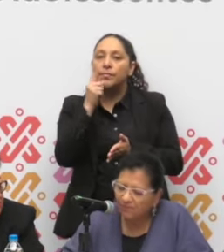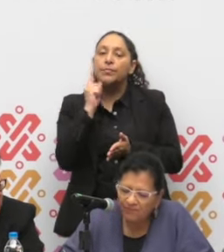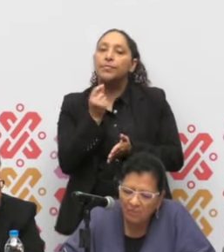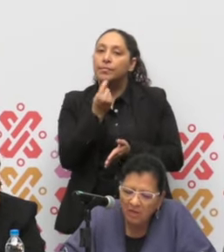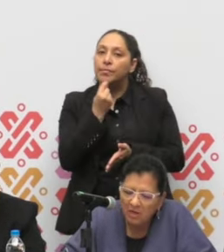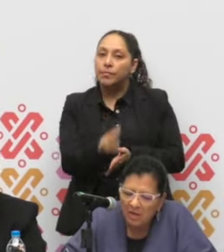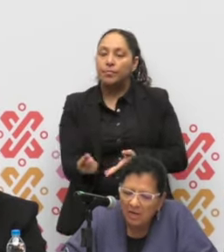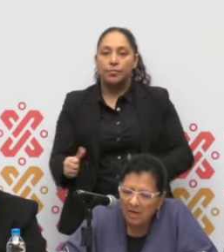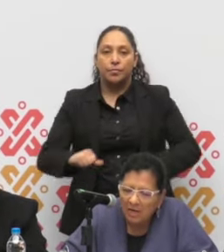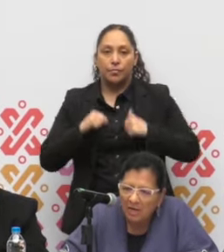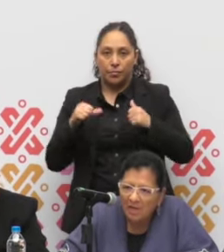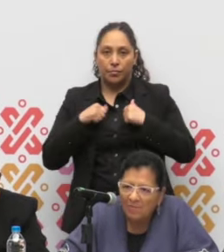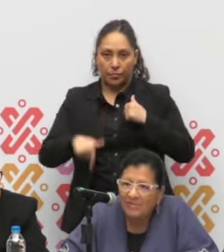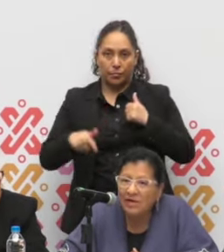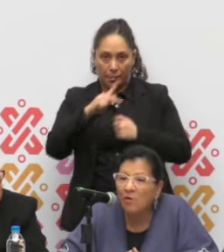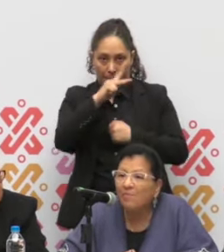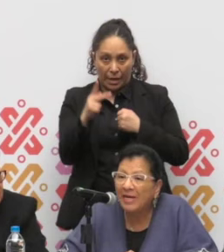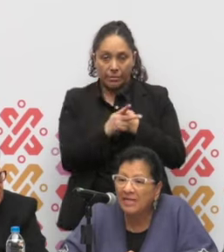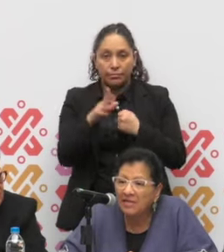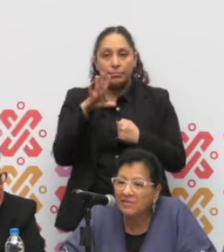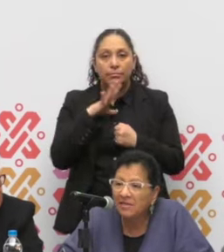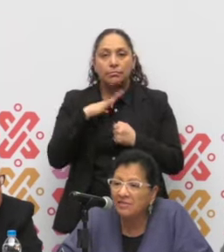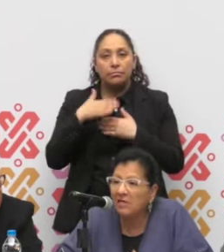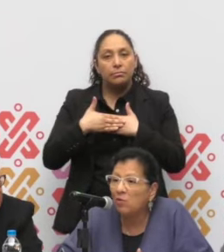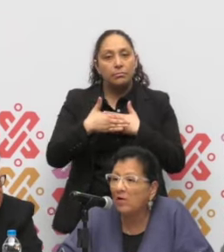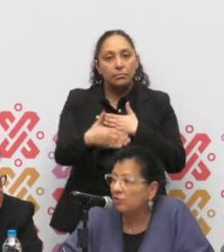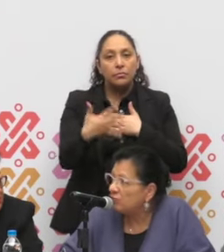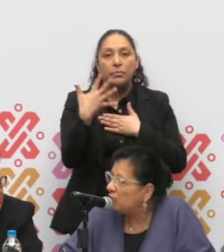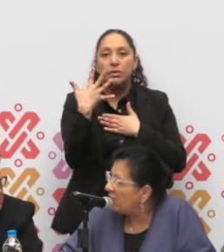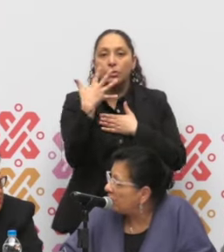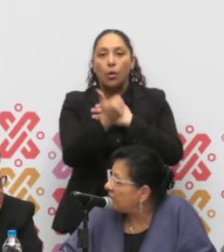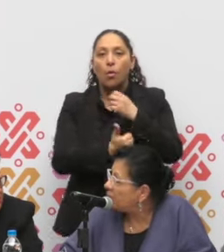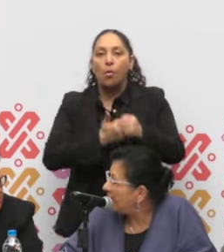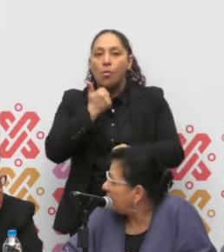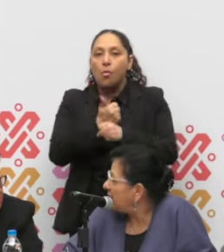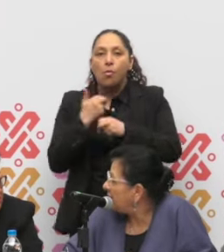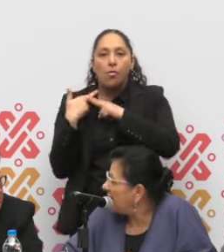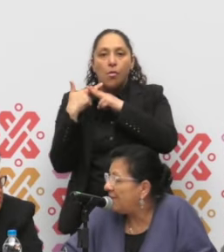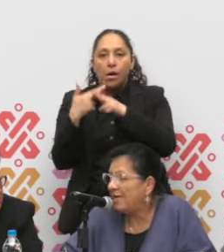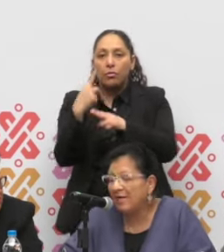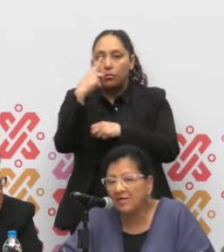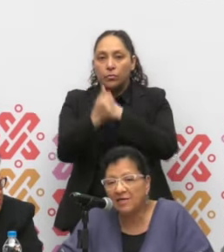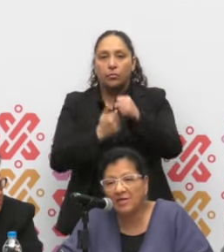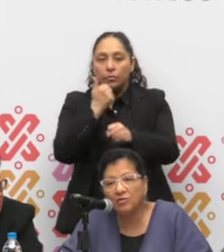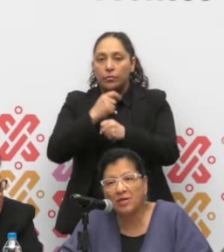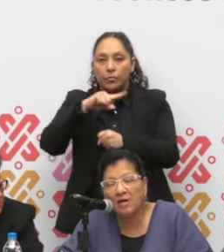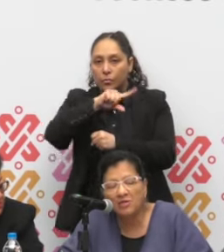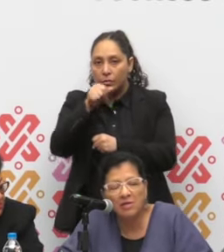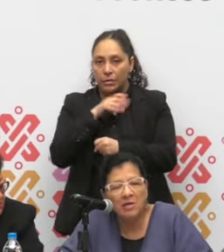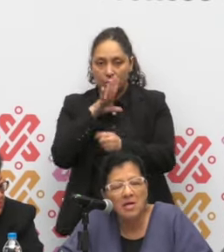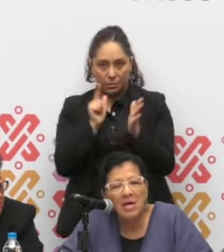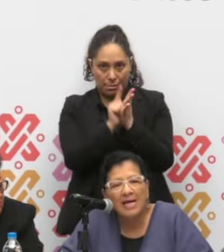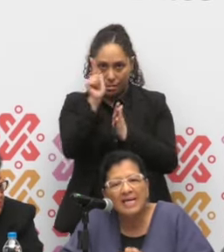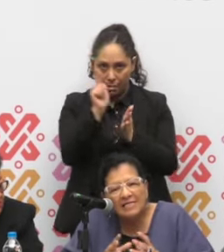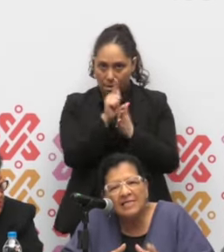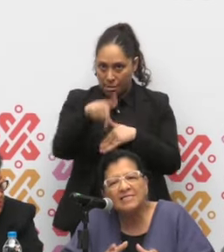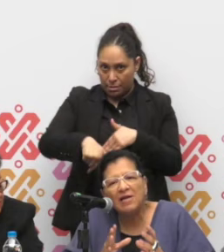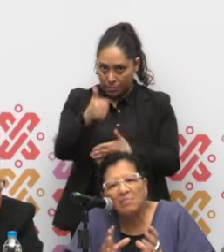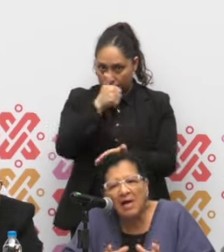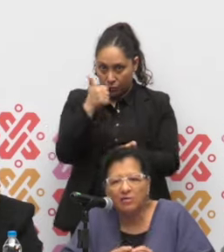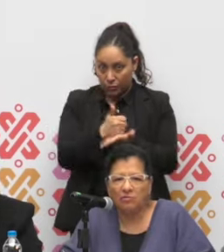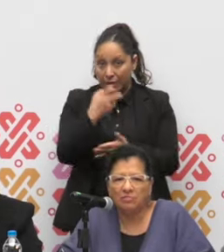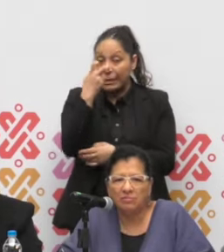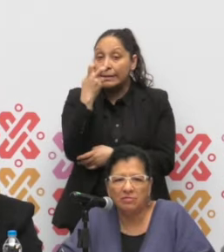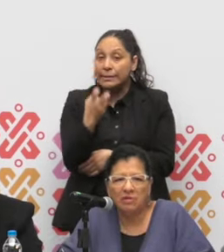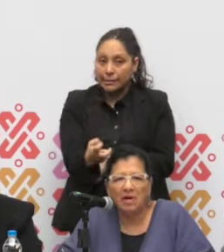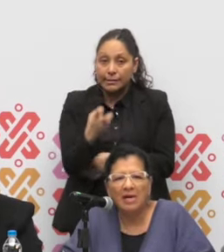país. Ha pasado apenas 5 años, un año después se crea la ley en la ciudad, y este es